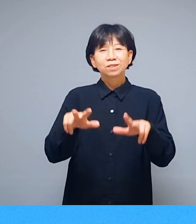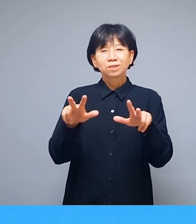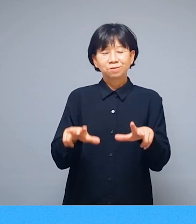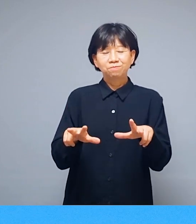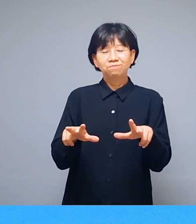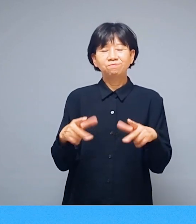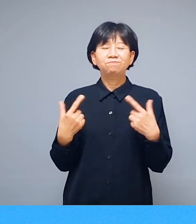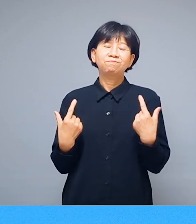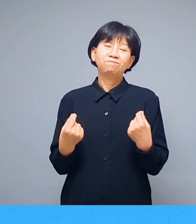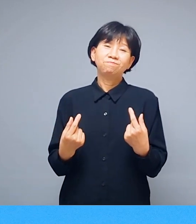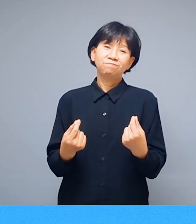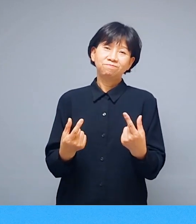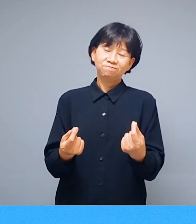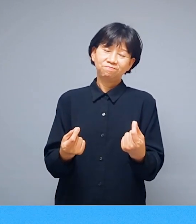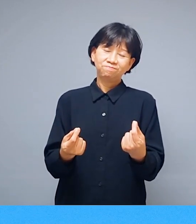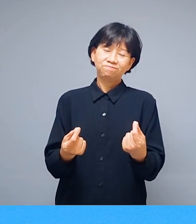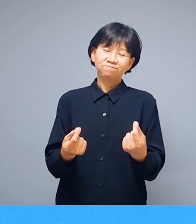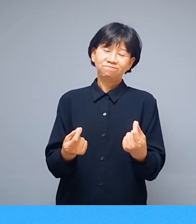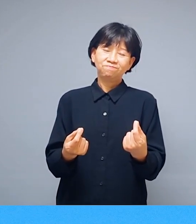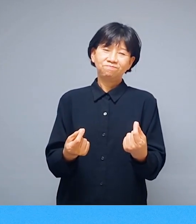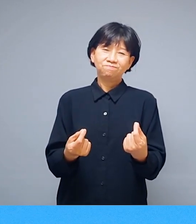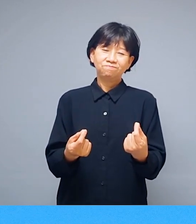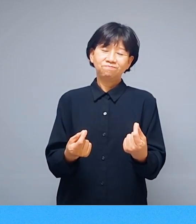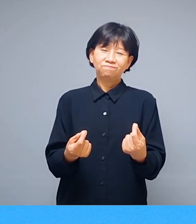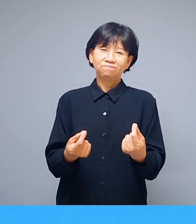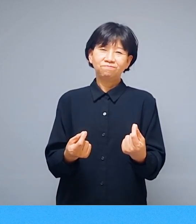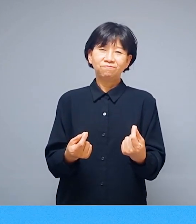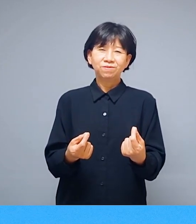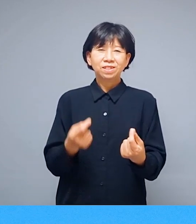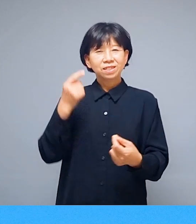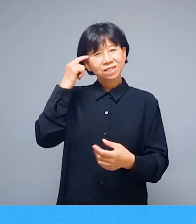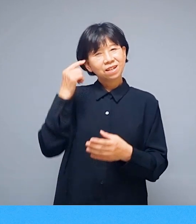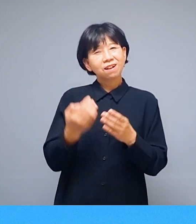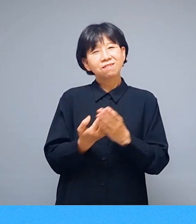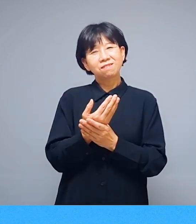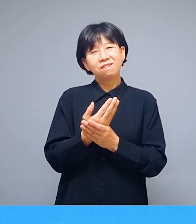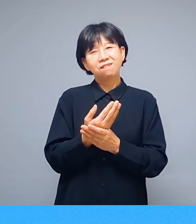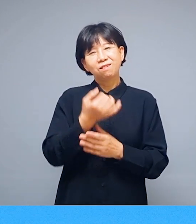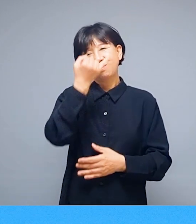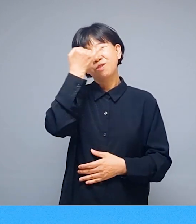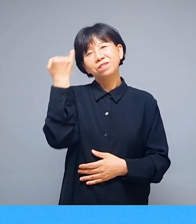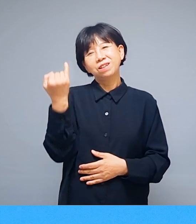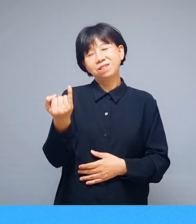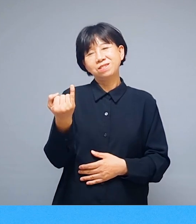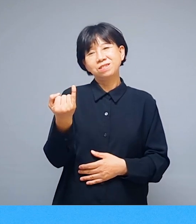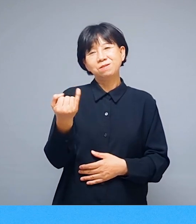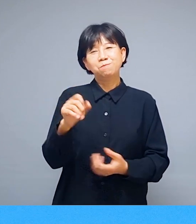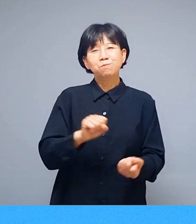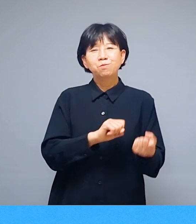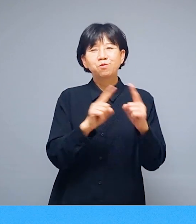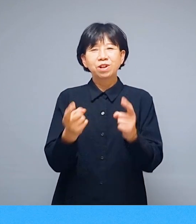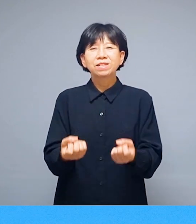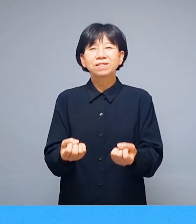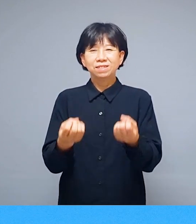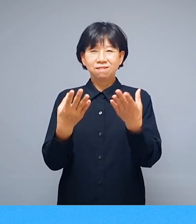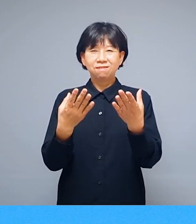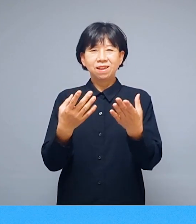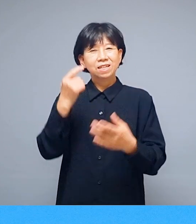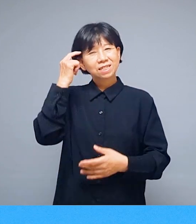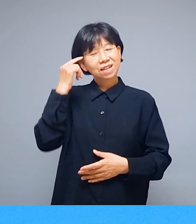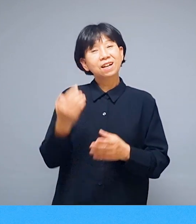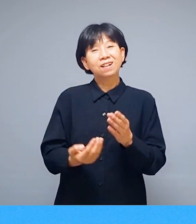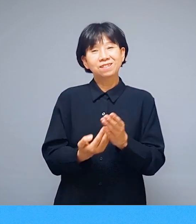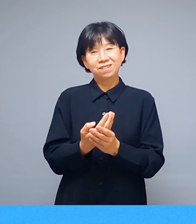지금도 떠오르는 권사님 한 분이 계십니다. 특별히 이제 부활주일쯤 되면 생각나는 우리 교회